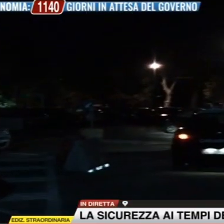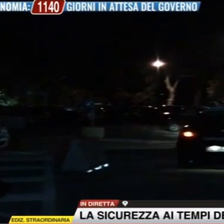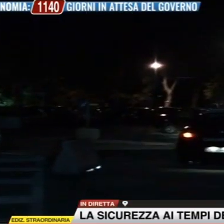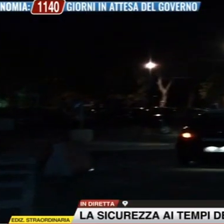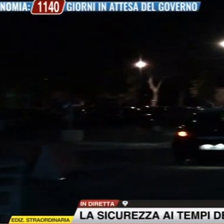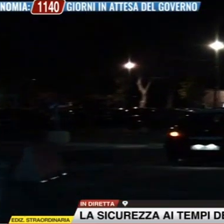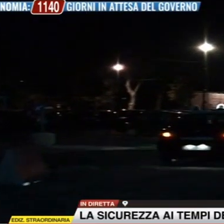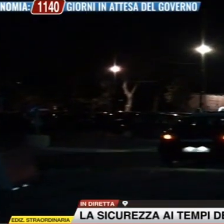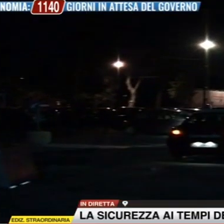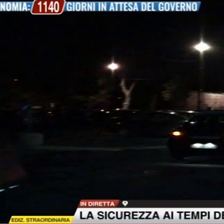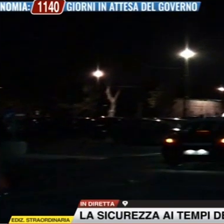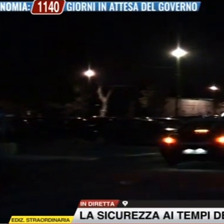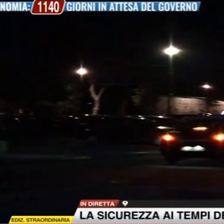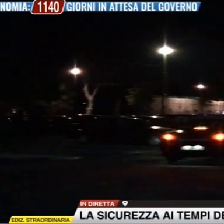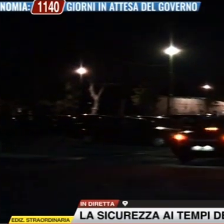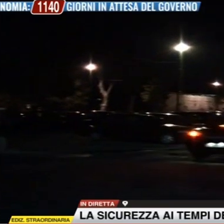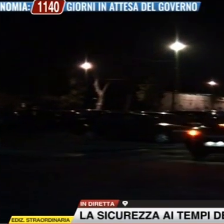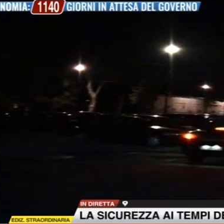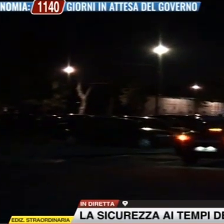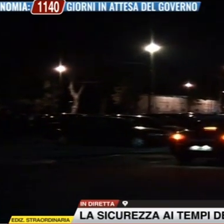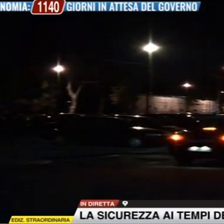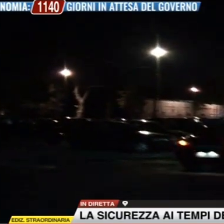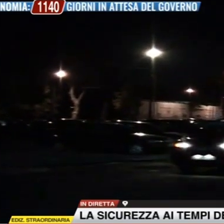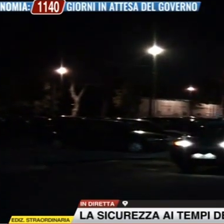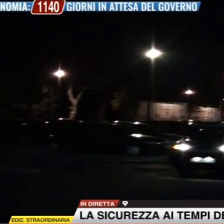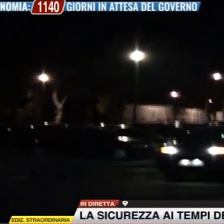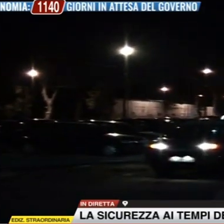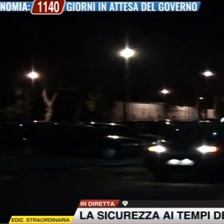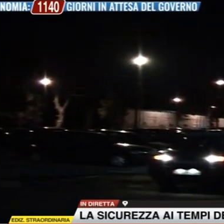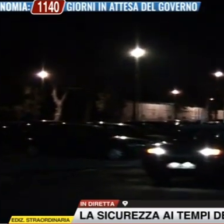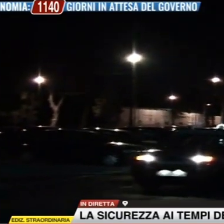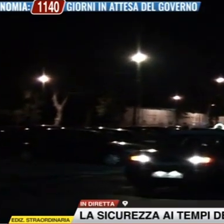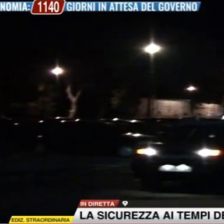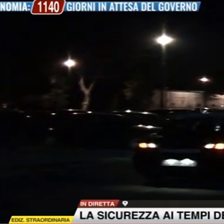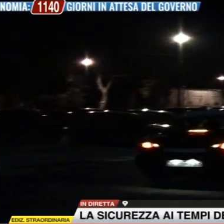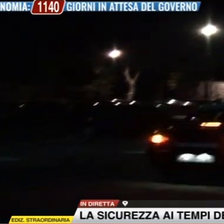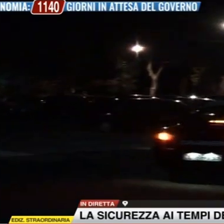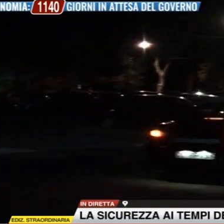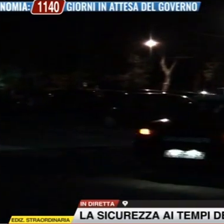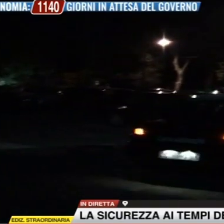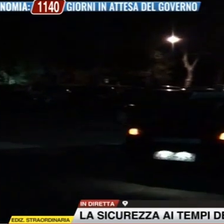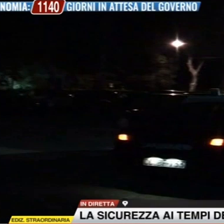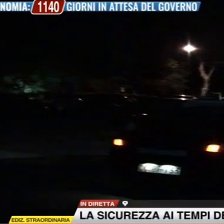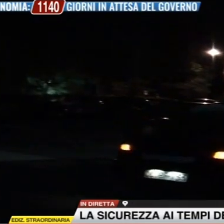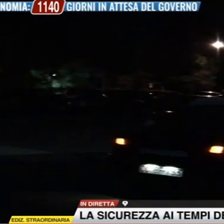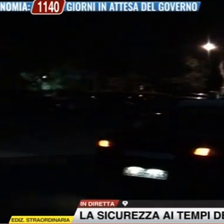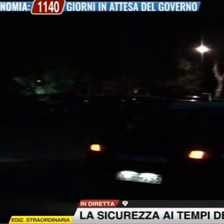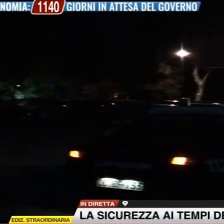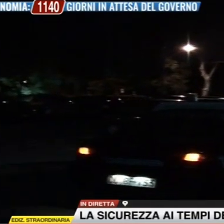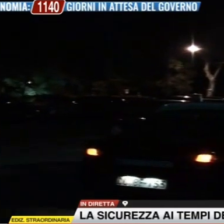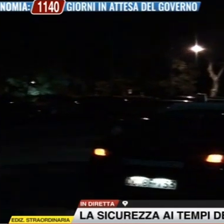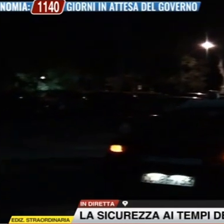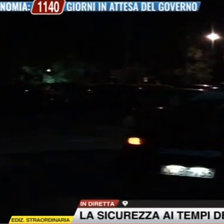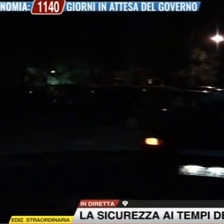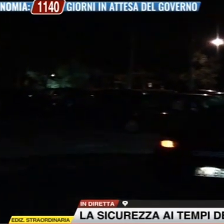questo è bene ricordarlo. Certamente. Ecco, innanzitutto la figura del truffatore è colui il quale si presenta con modi